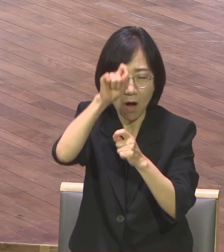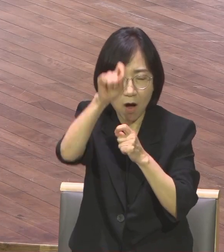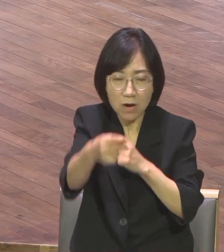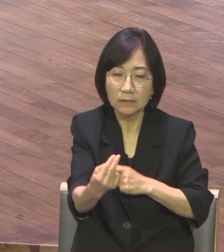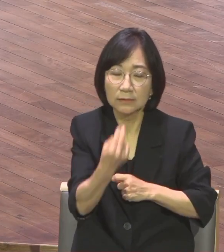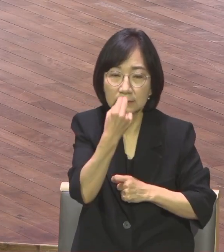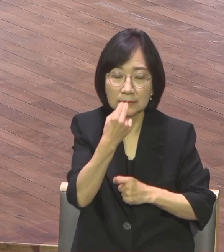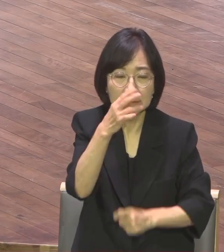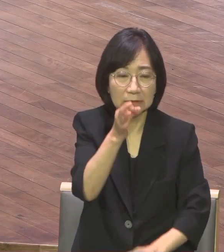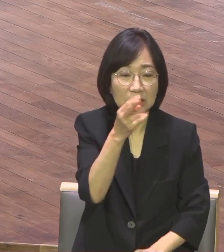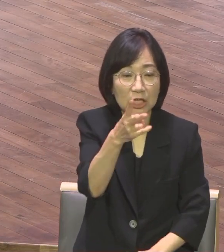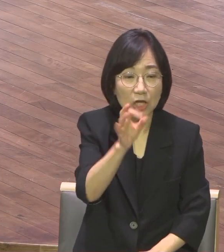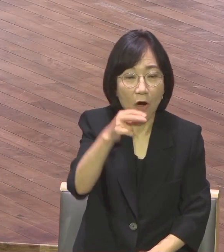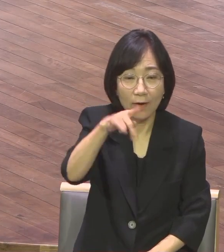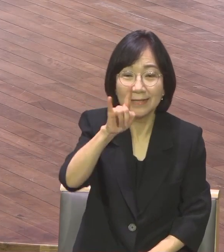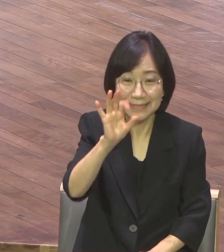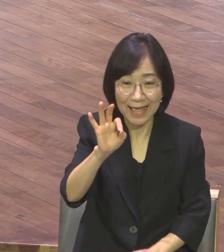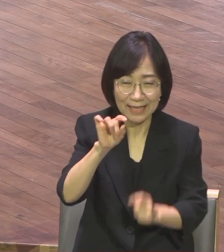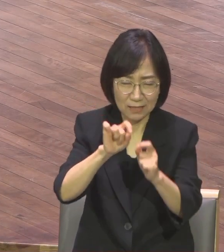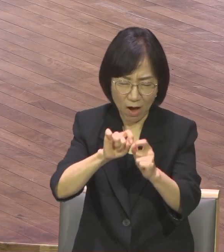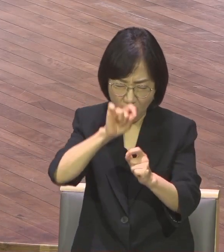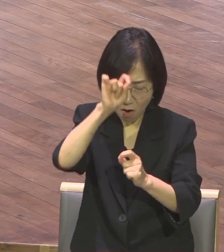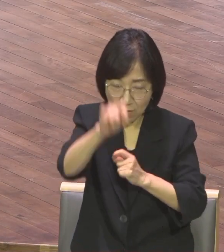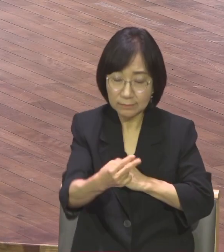대한 부분입니다.